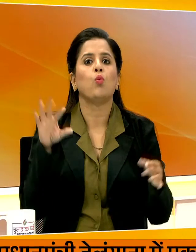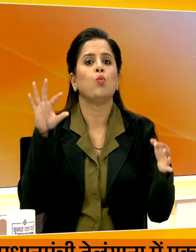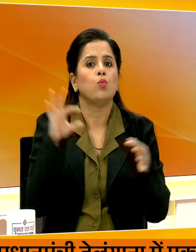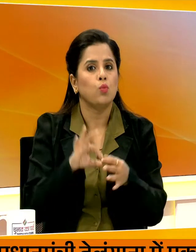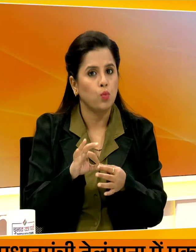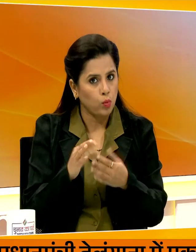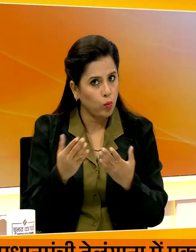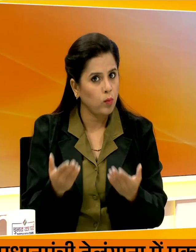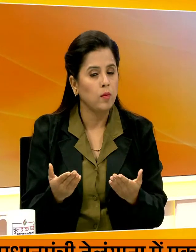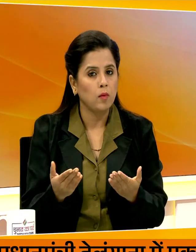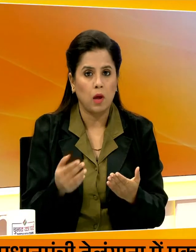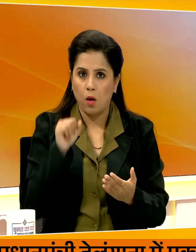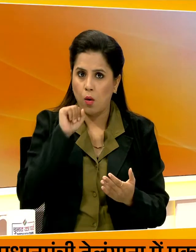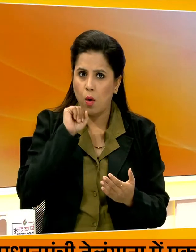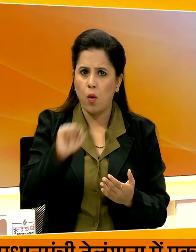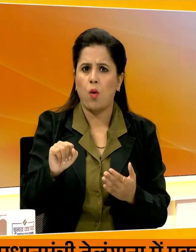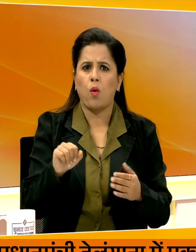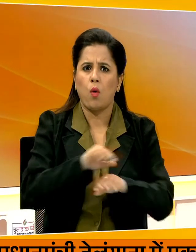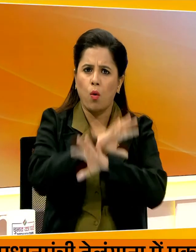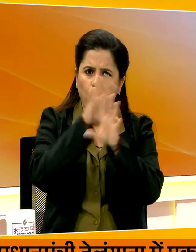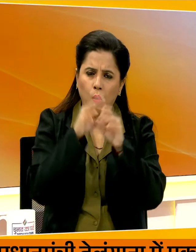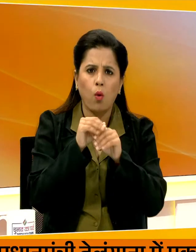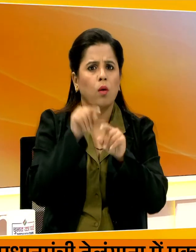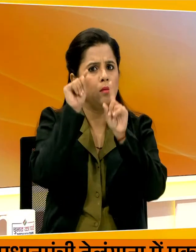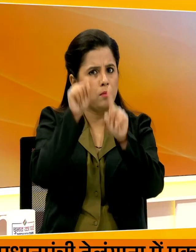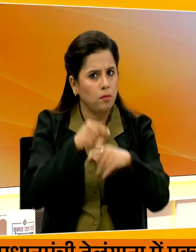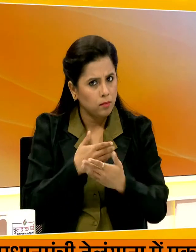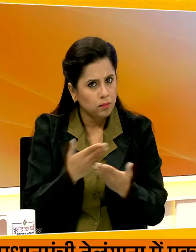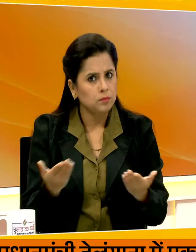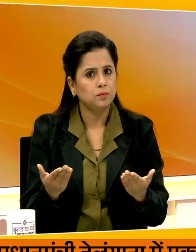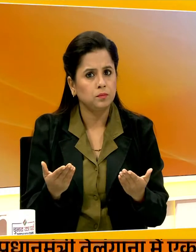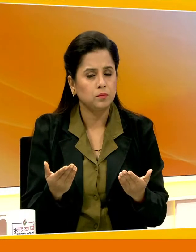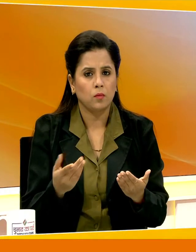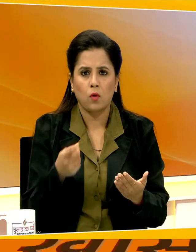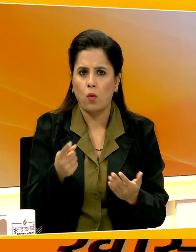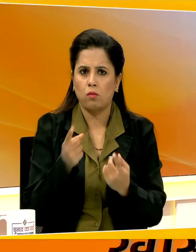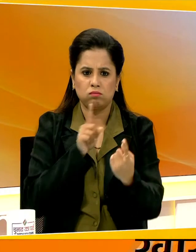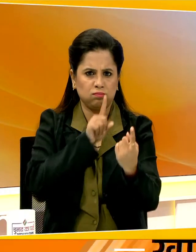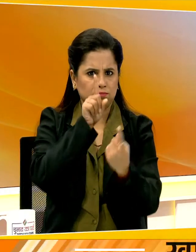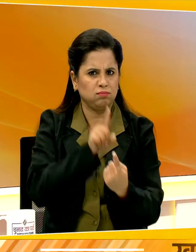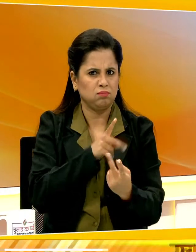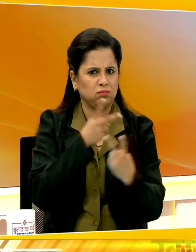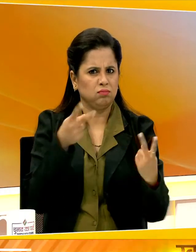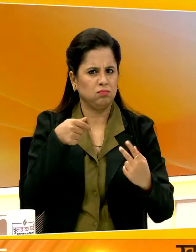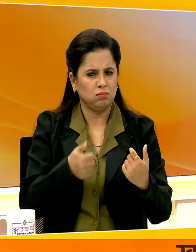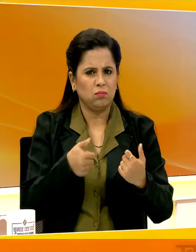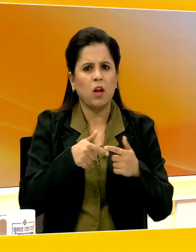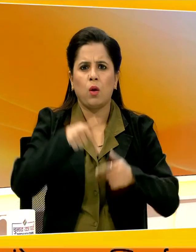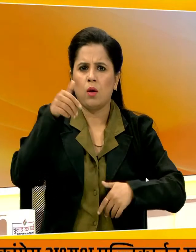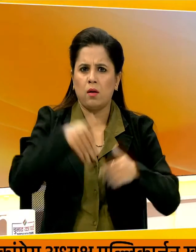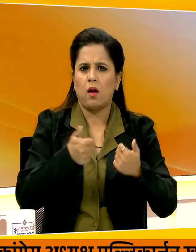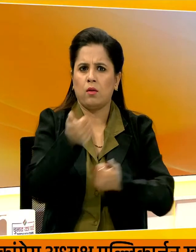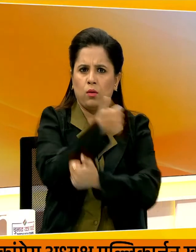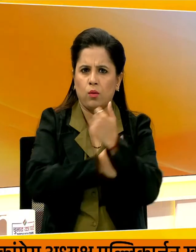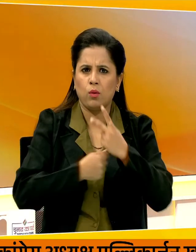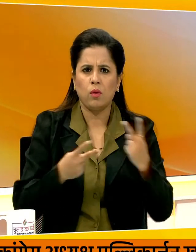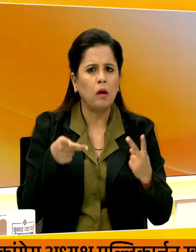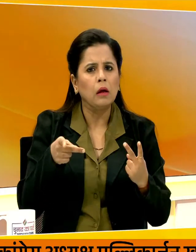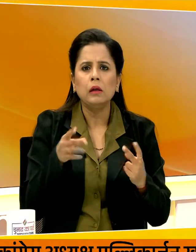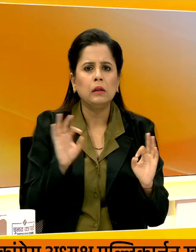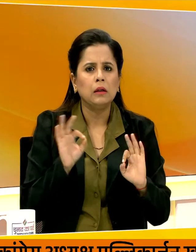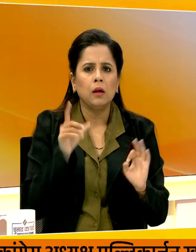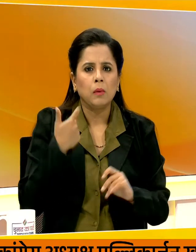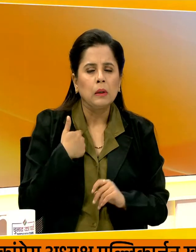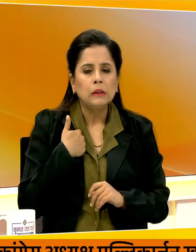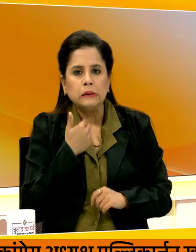पर, अपने कार्य के आधार पर आमने सामने राजनीतिक लड़ाई नहीं लड़ पा